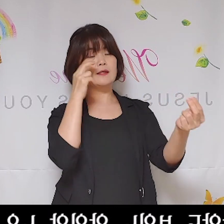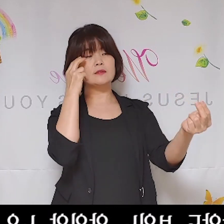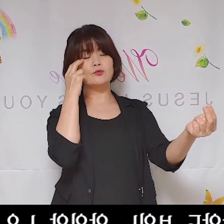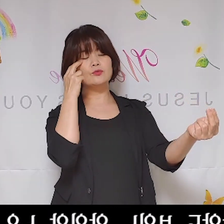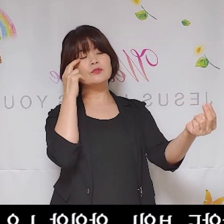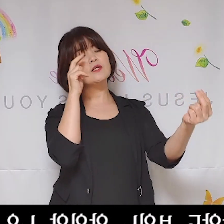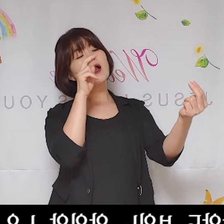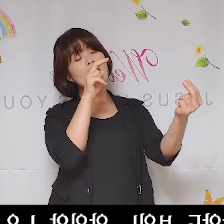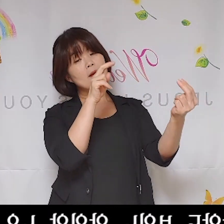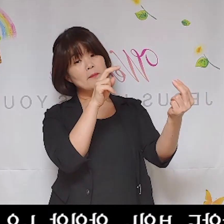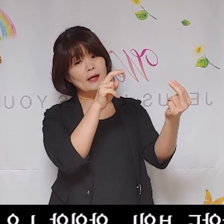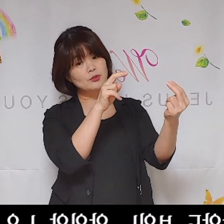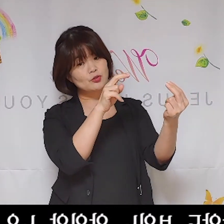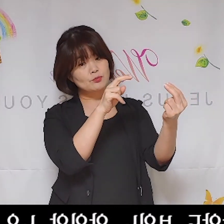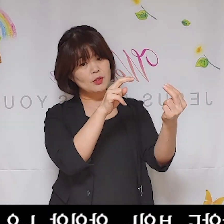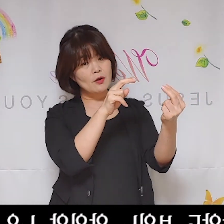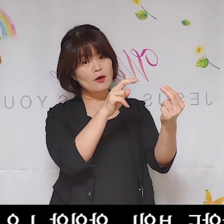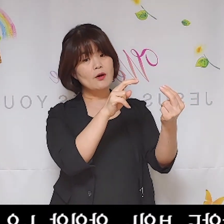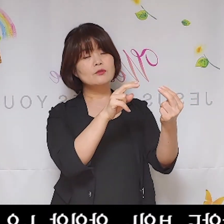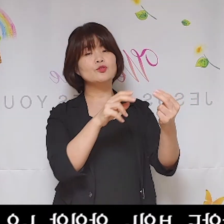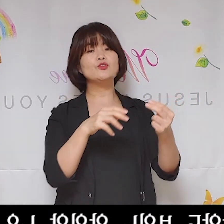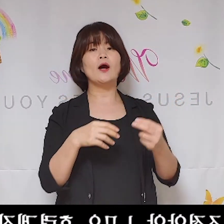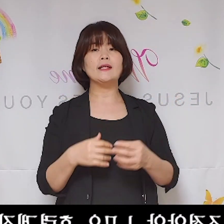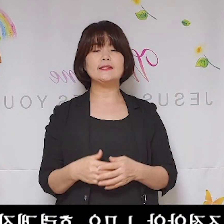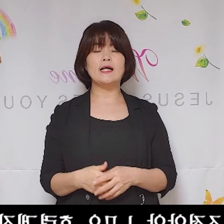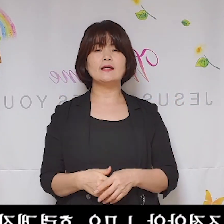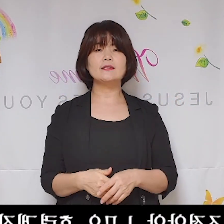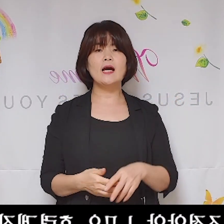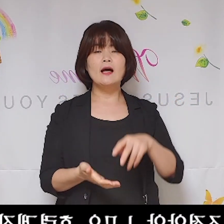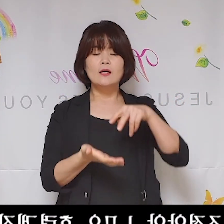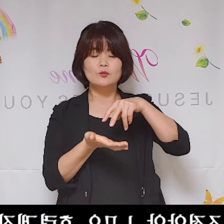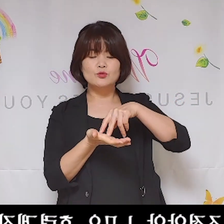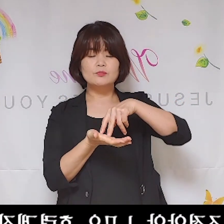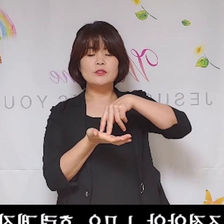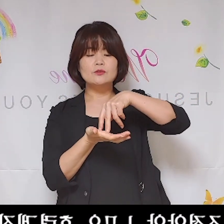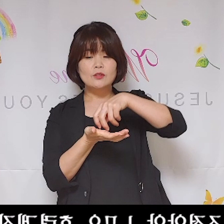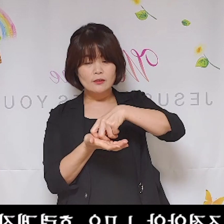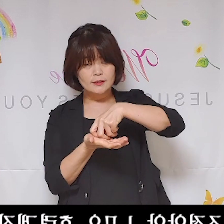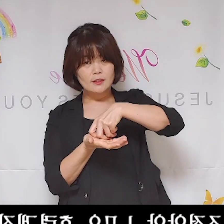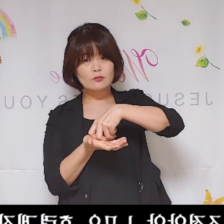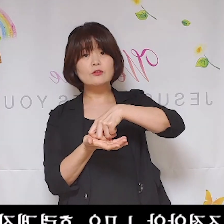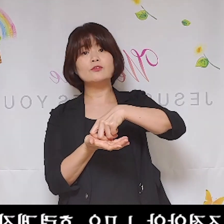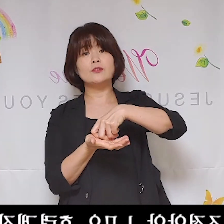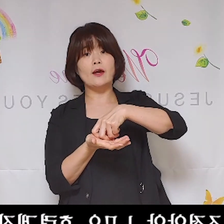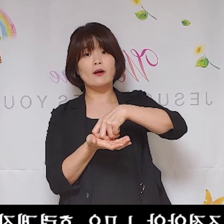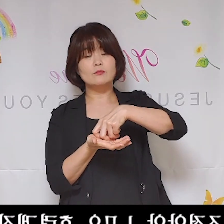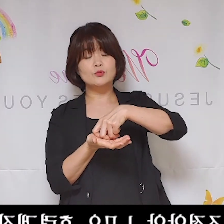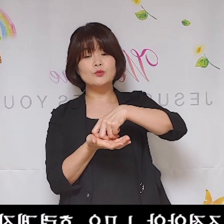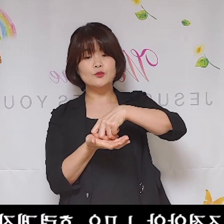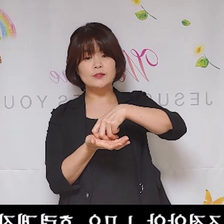그래서 눈을 맞추며 주저앉아. 그냥 무릎을 팔싹 꿇어도 돼요. 무릎